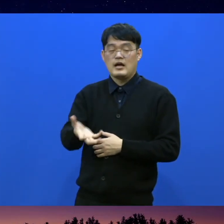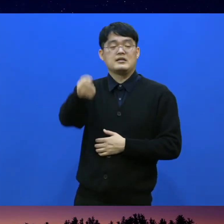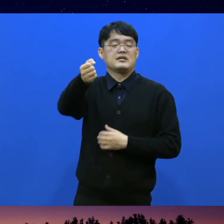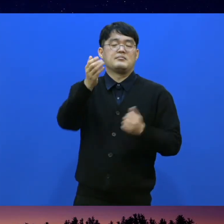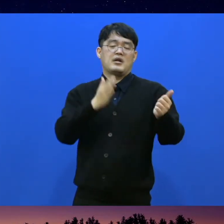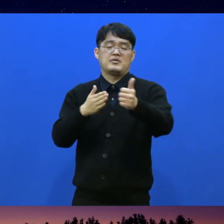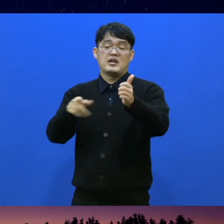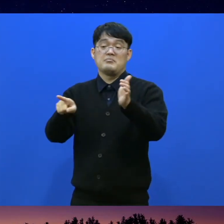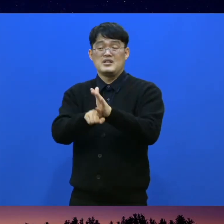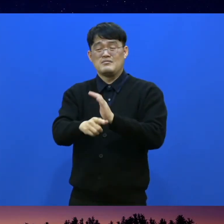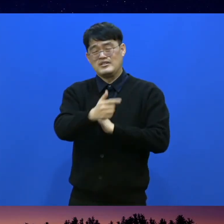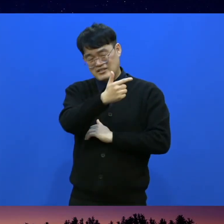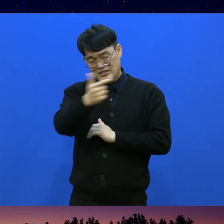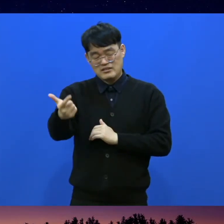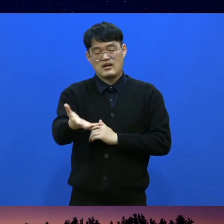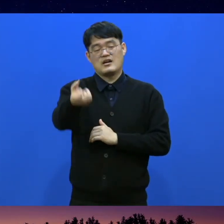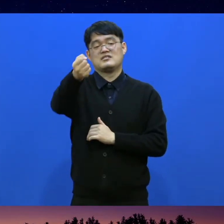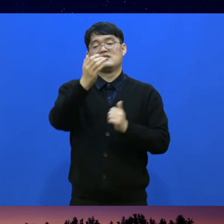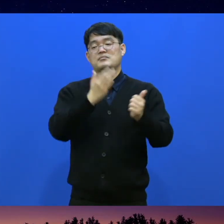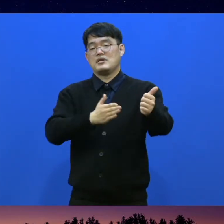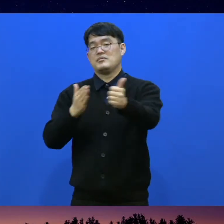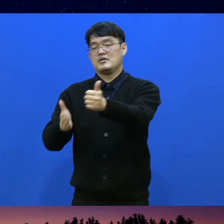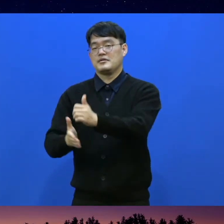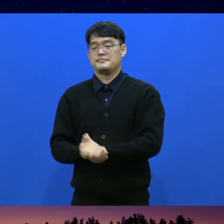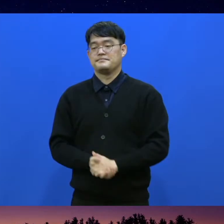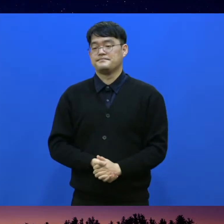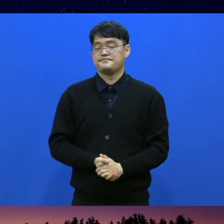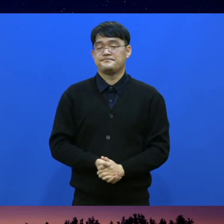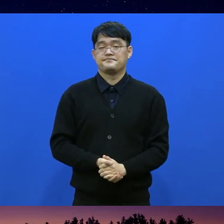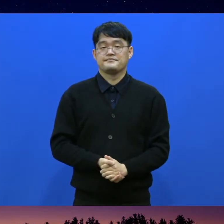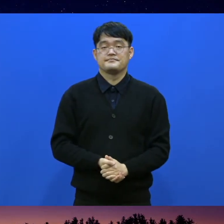믿음이 크다는 게 뭘까요? 생각이 큰 거죠, 여러분.